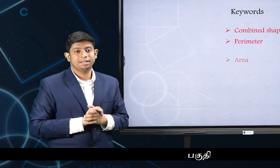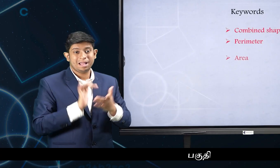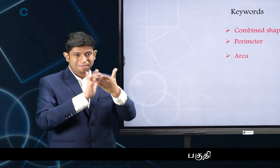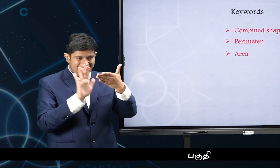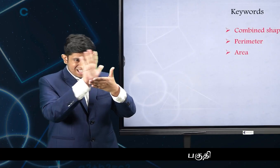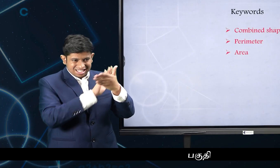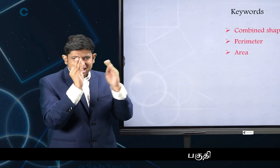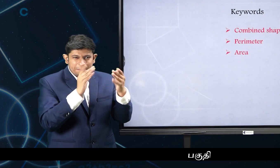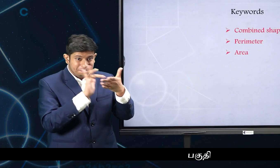பகுதி,